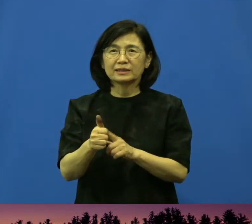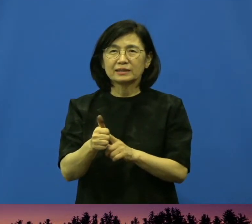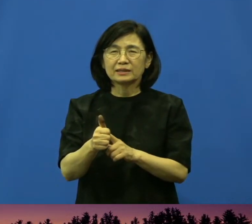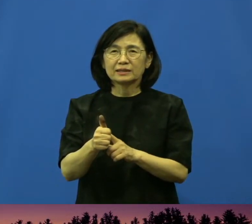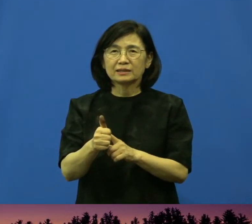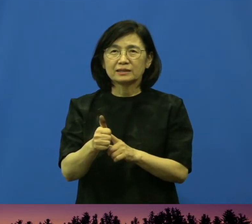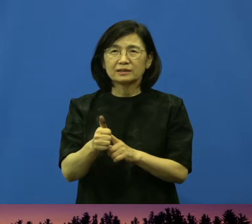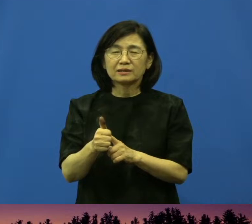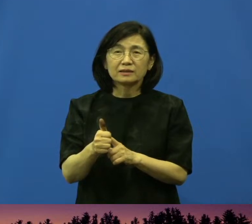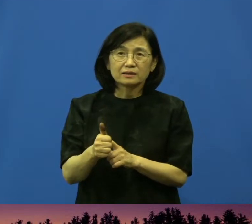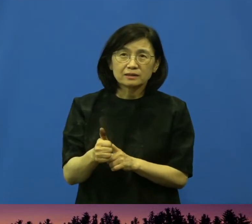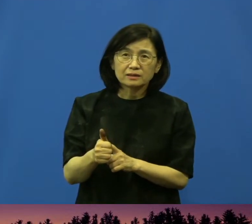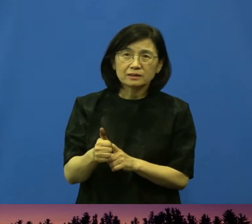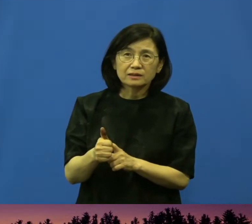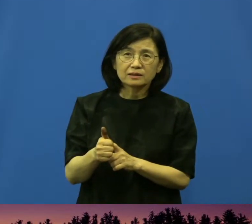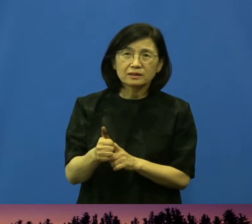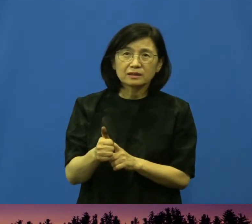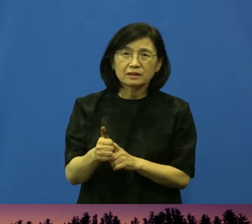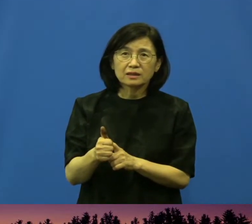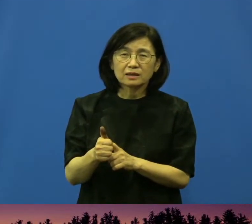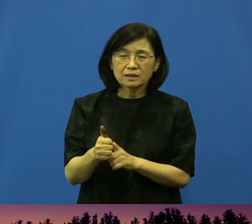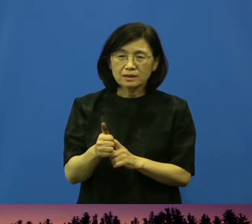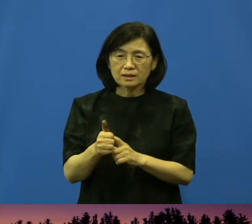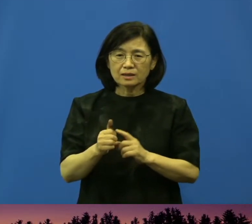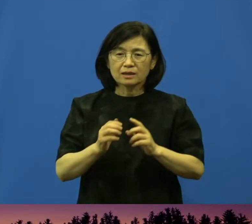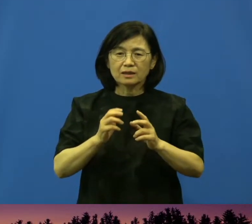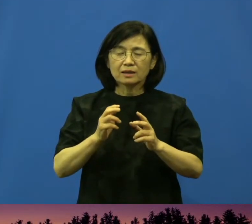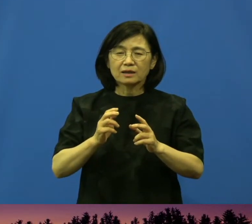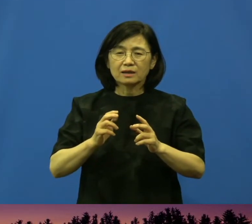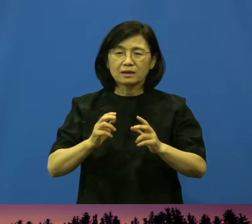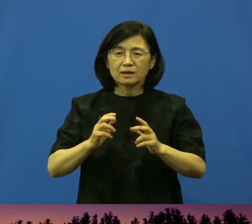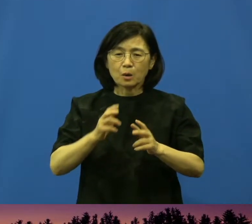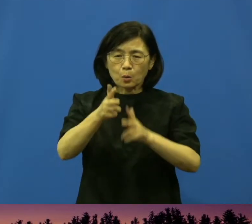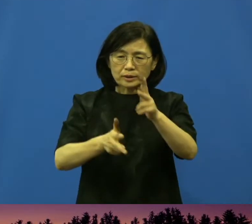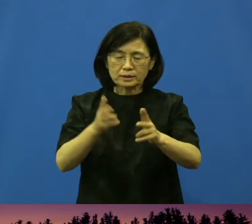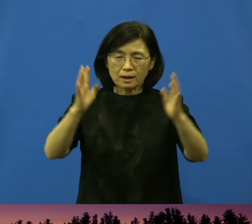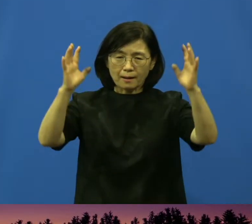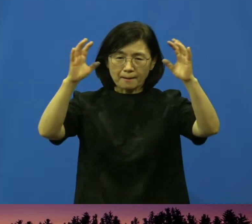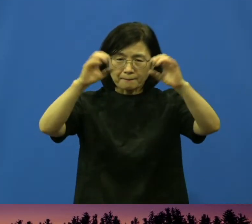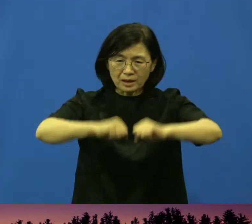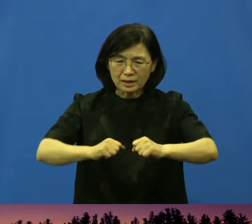내쫓으려고 해서 내쫓은 게 아니에요. 불가피하게 몰아닥친 거예요.